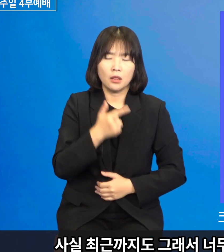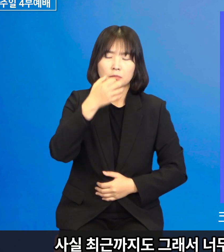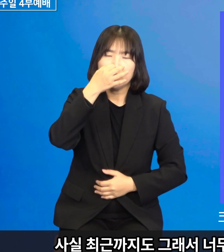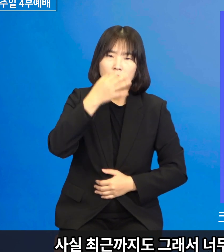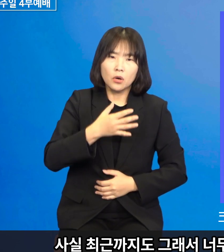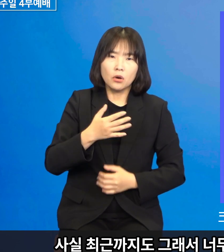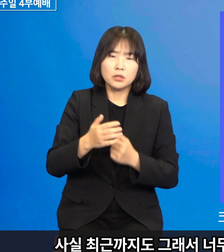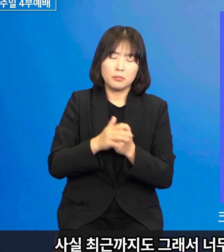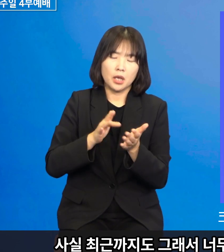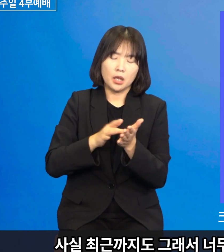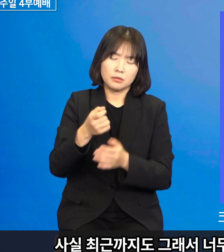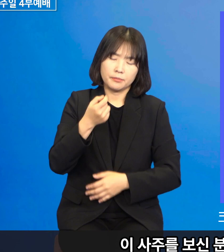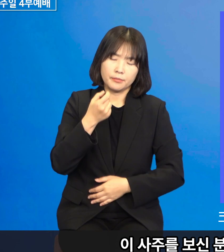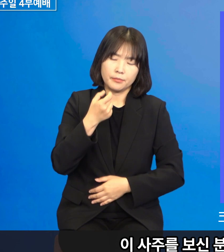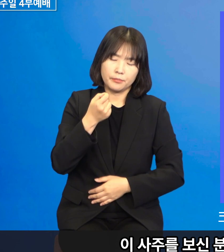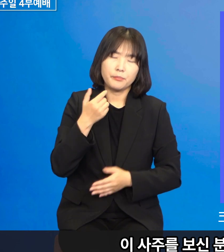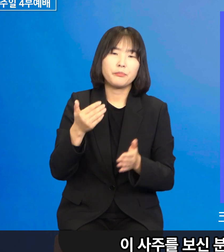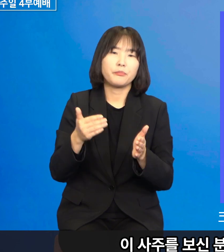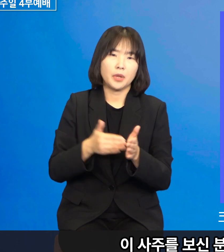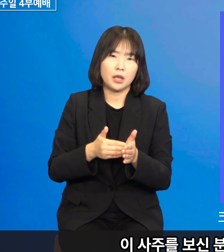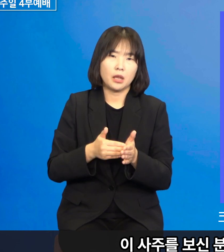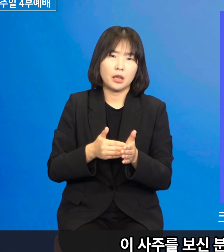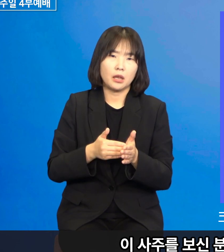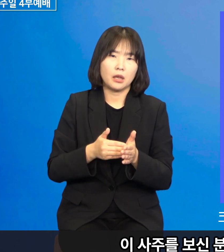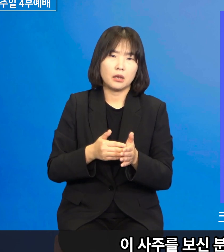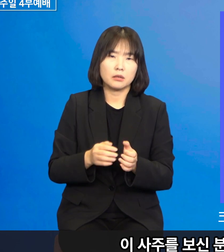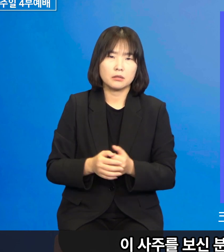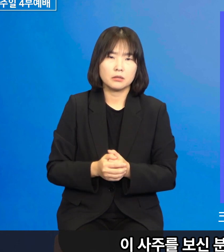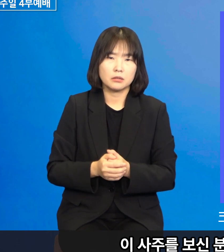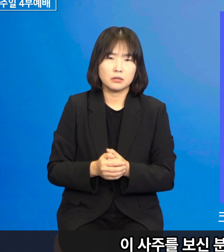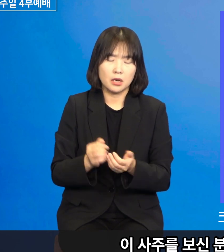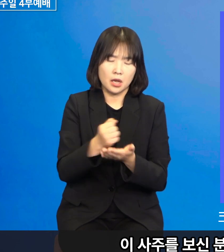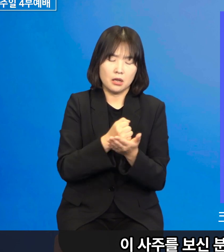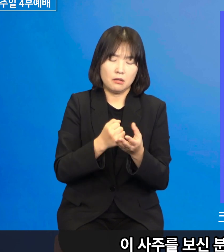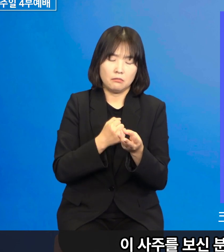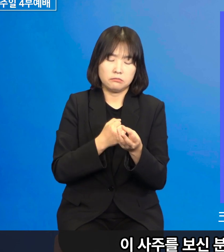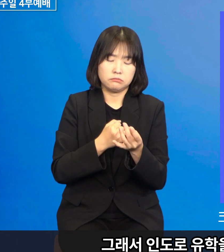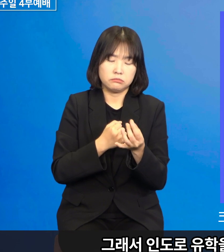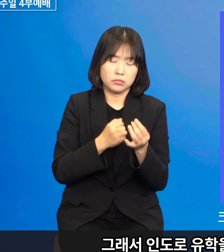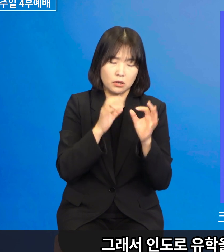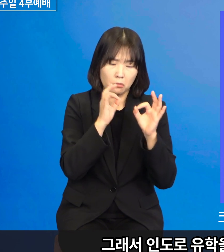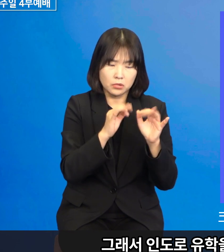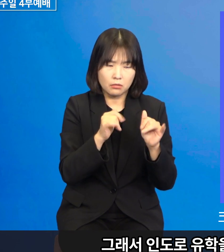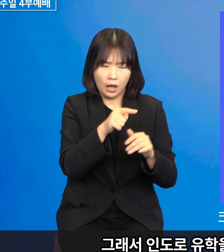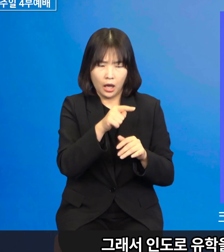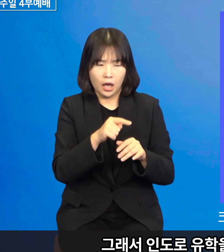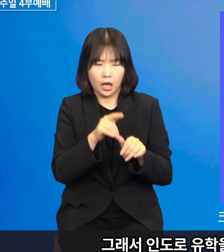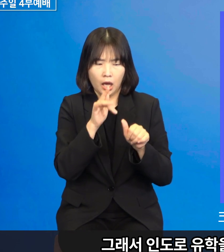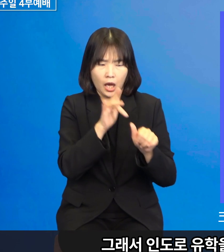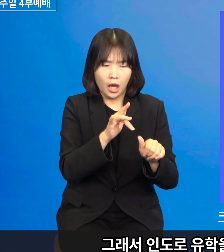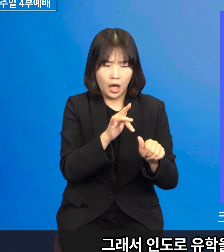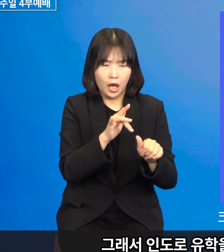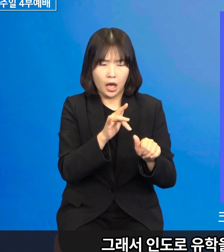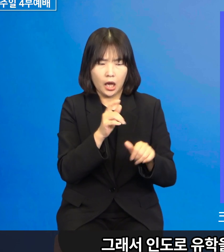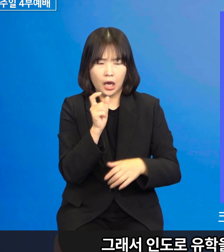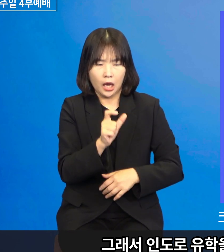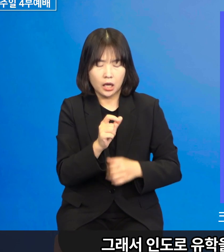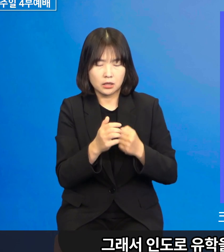힘드니까 이 약을 먹은 겁니다. 이 사주를 보신 분이 이 신기가 강하다 그래서 인도로 유학을